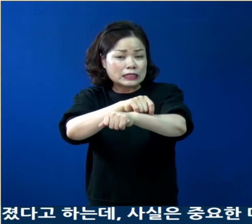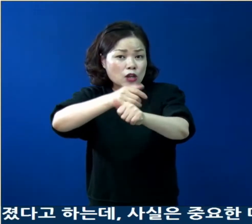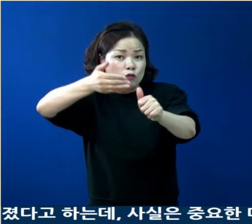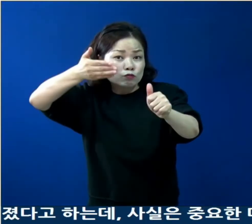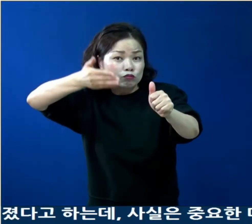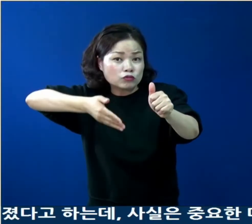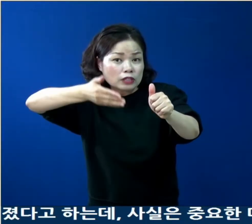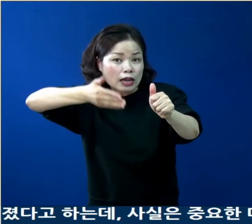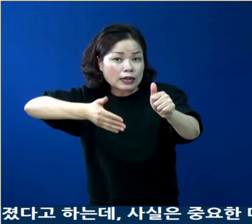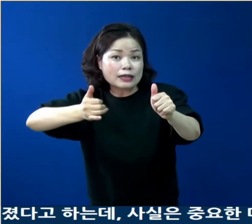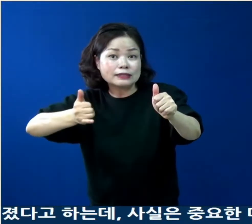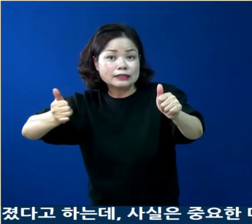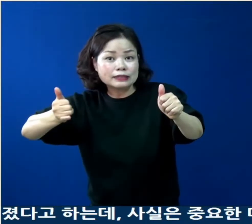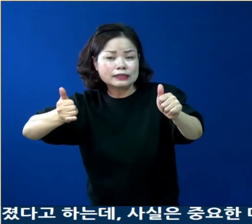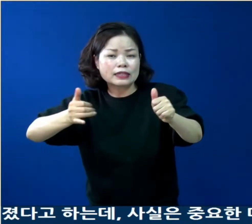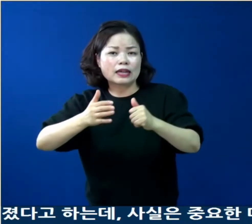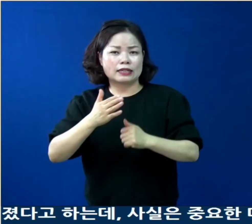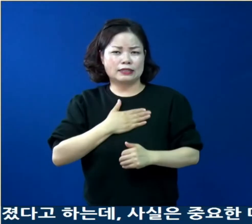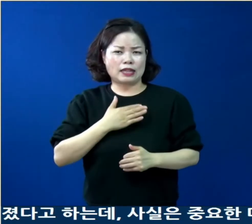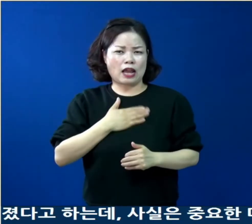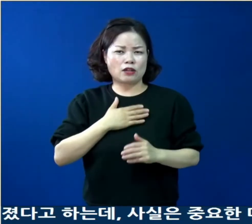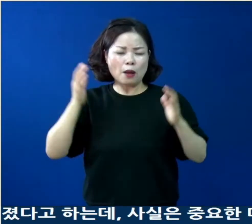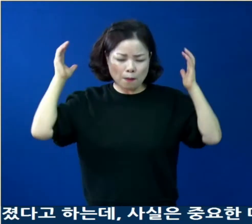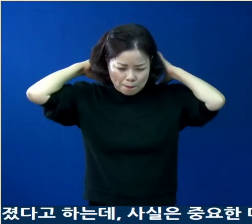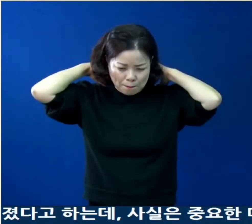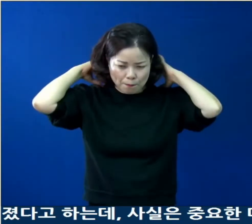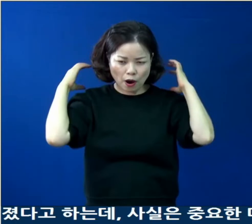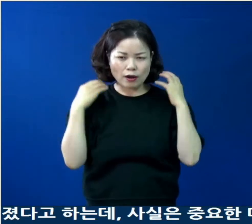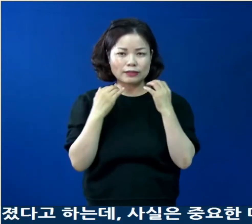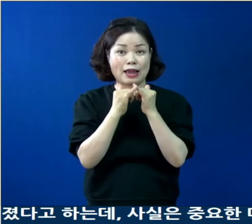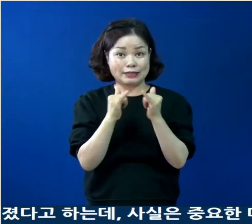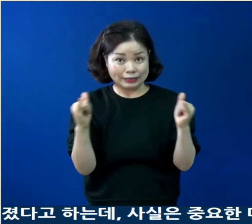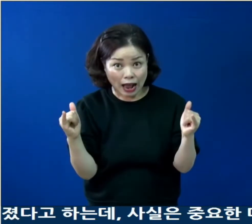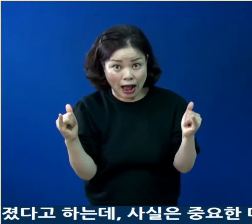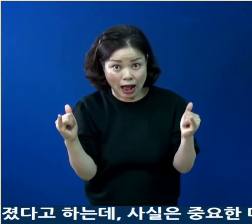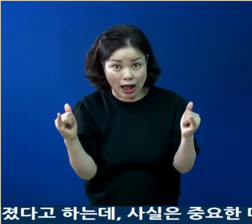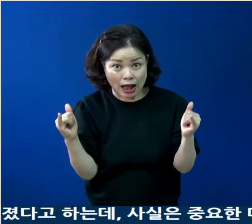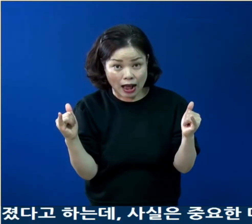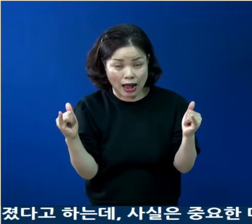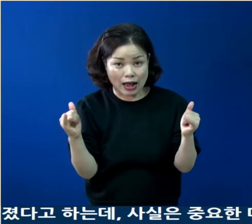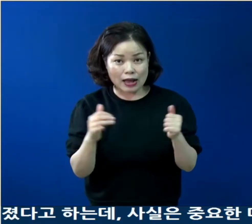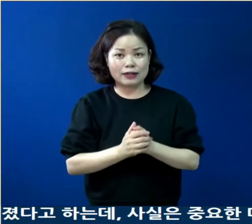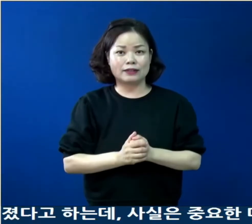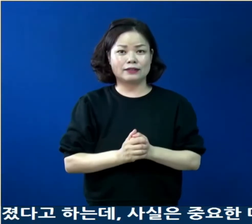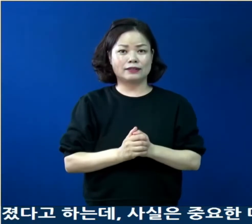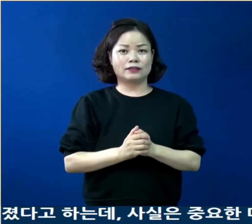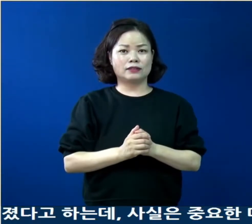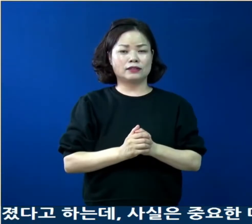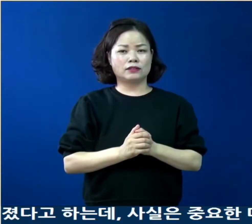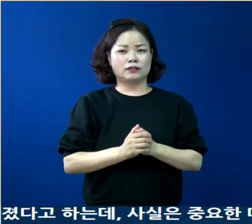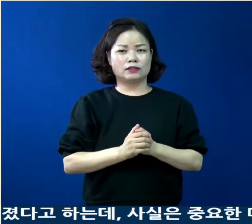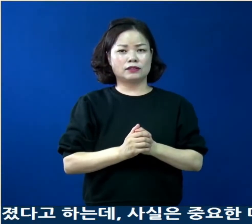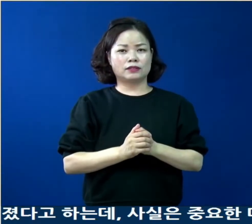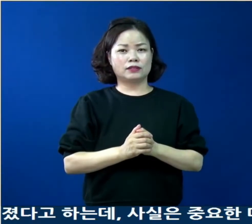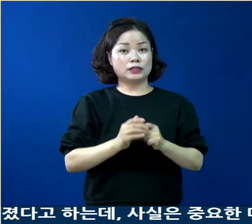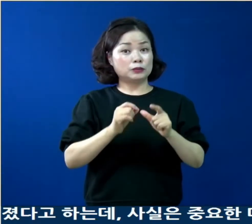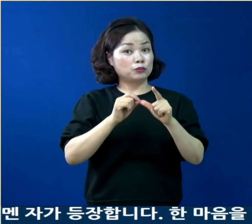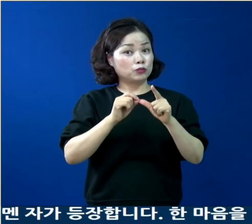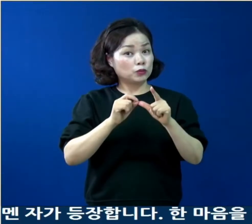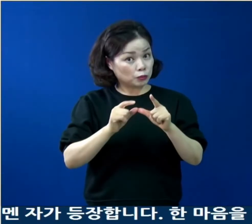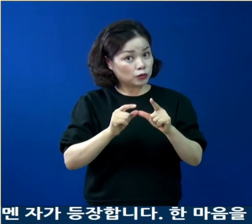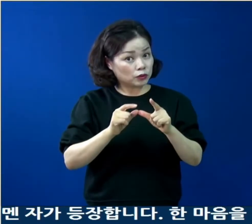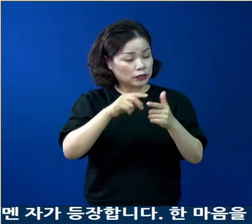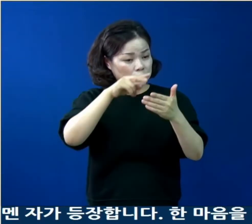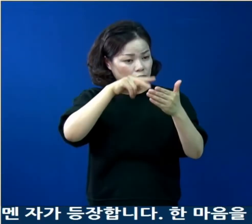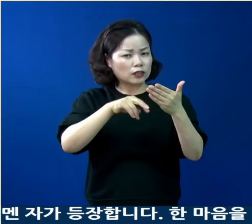부탁을 하고 있는 자가 나와 멍에를 같이 한 자다, 이렇게 되는 겁니다. 이 부분을 읽게